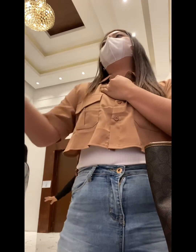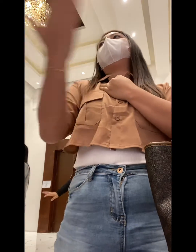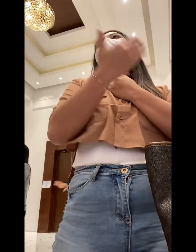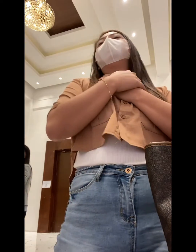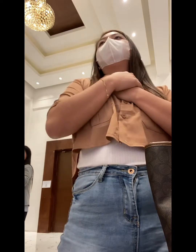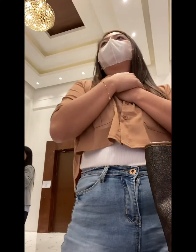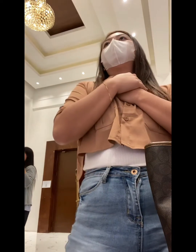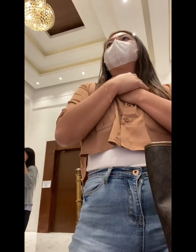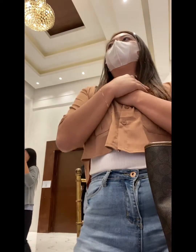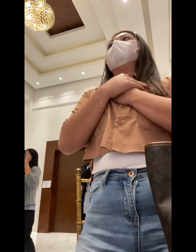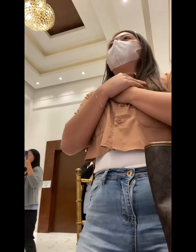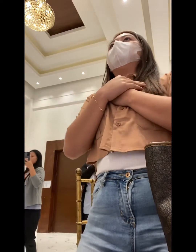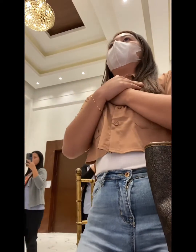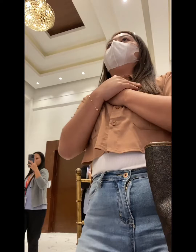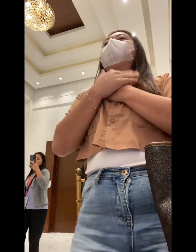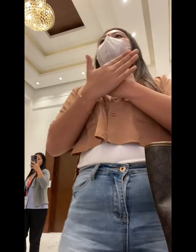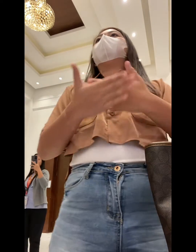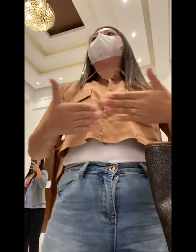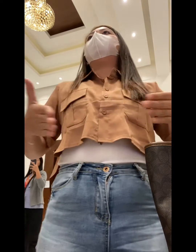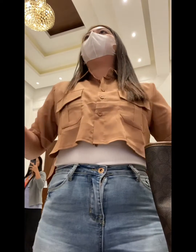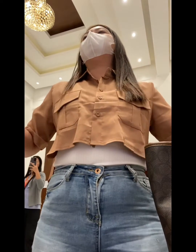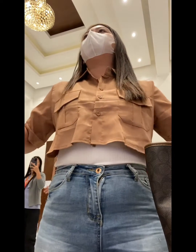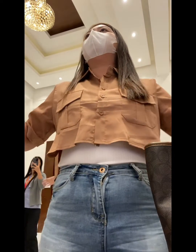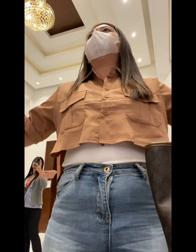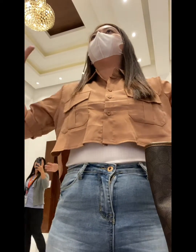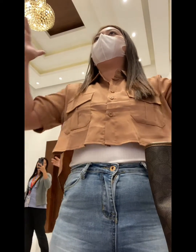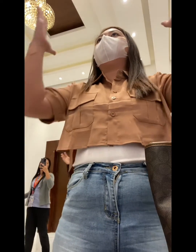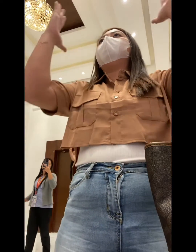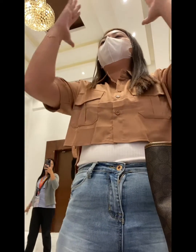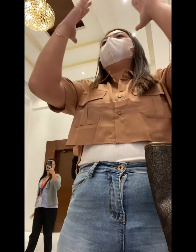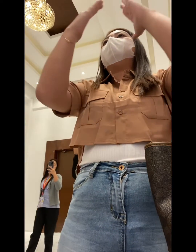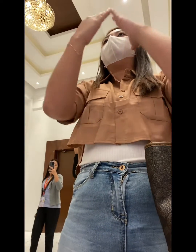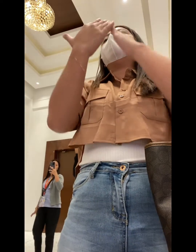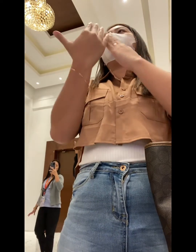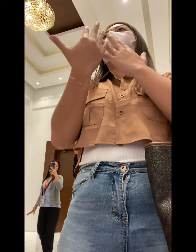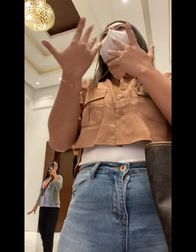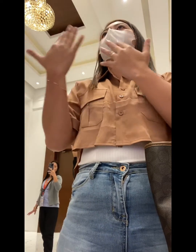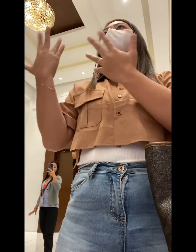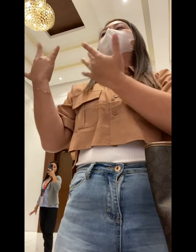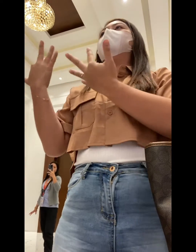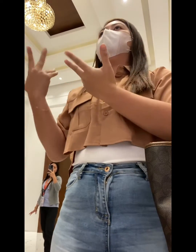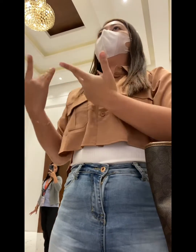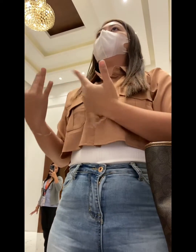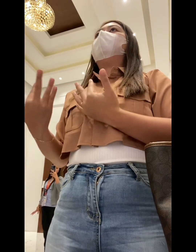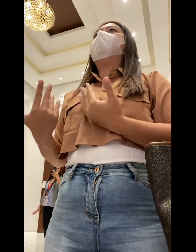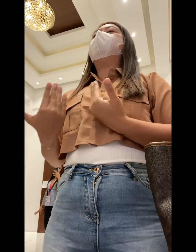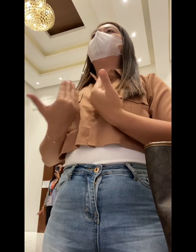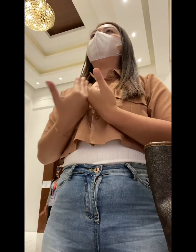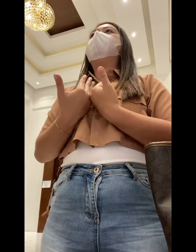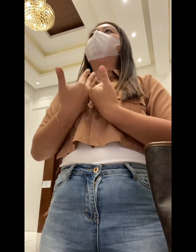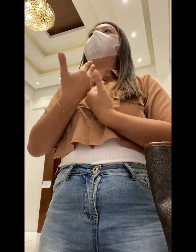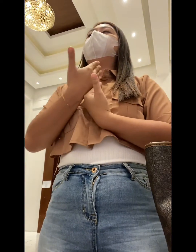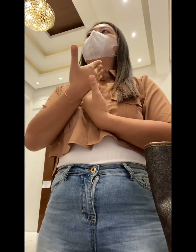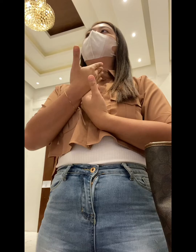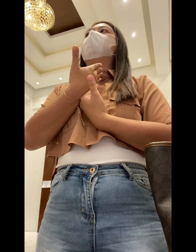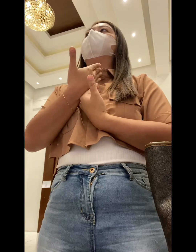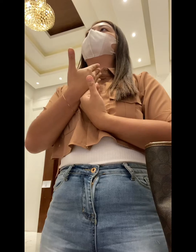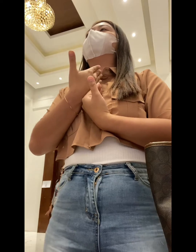Kasi kung makikita ko sa yung mga nasa harap ko, talagang pursigido silang matuto.